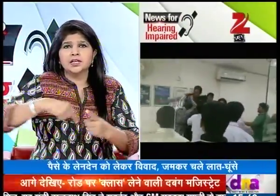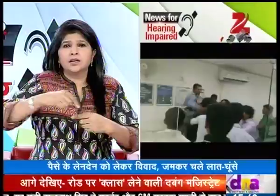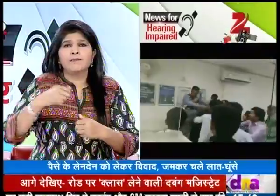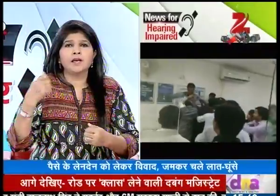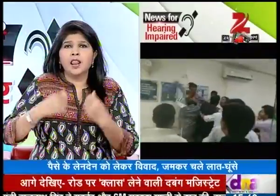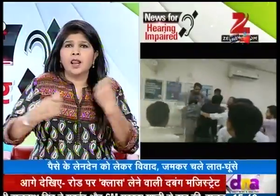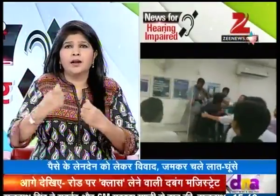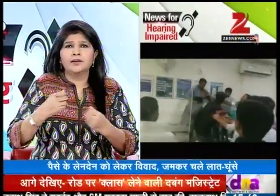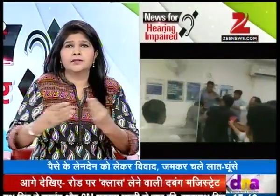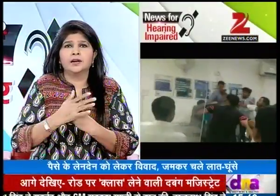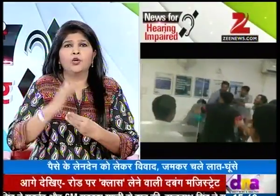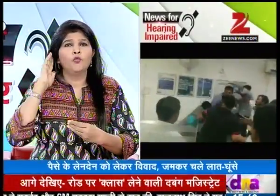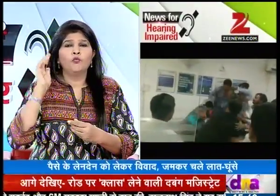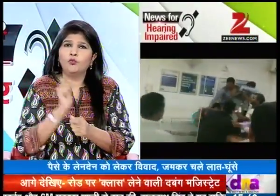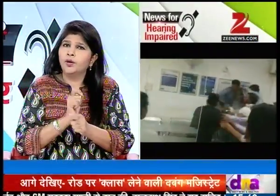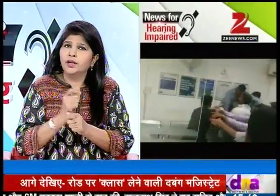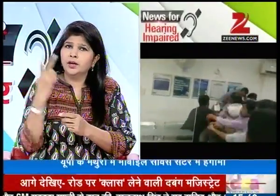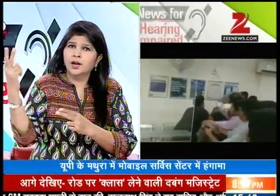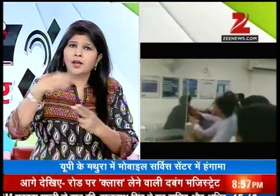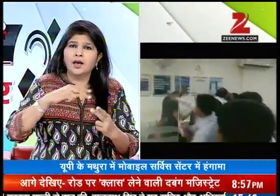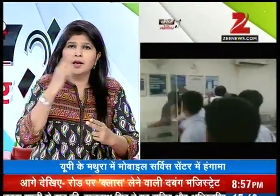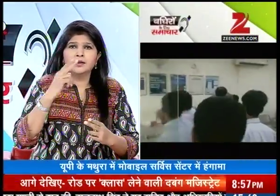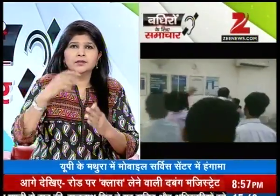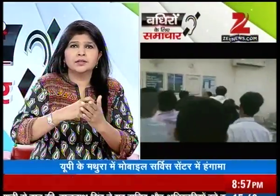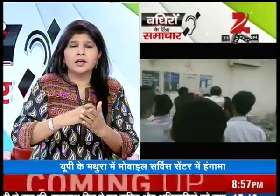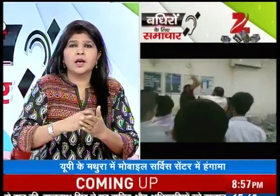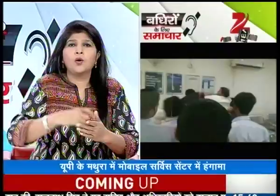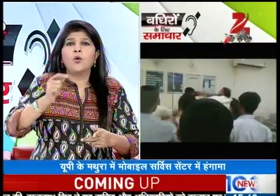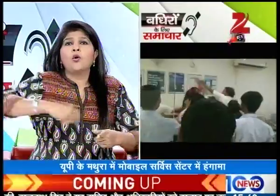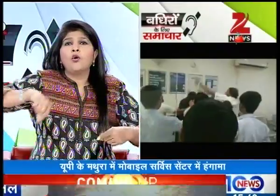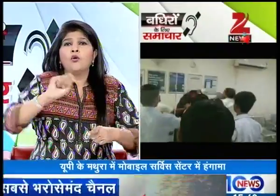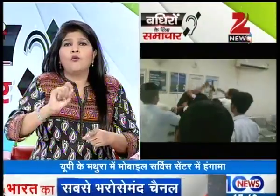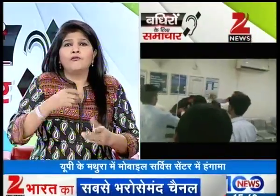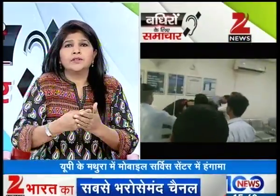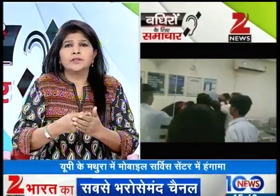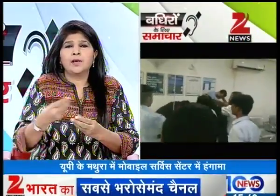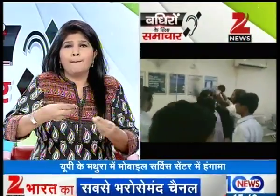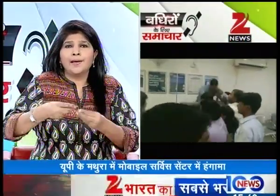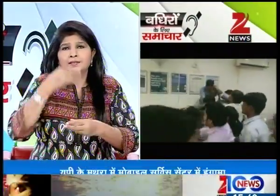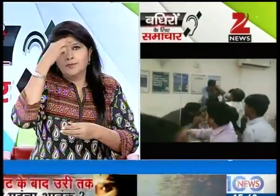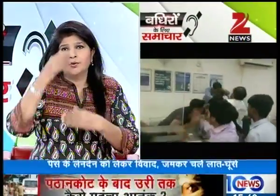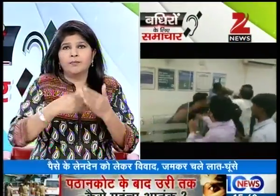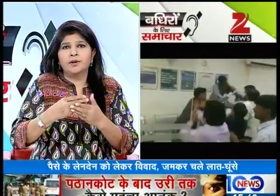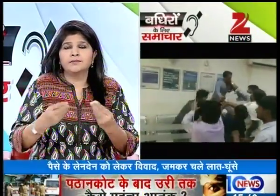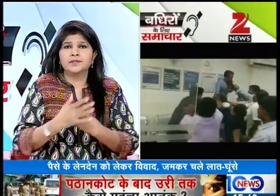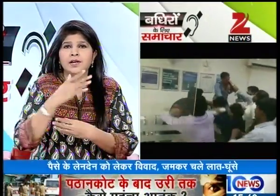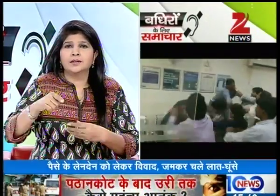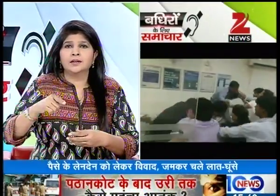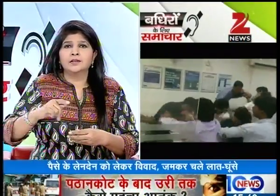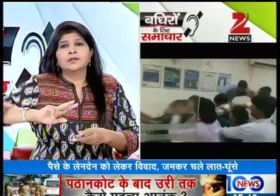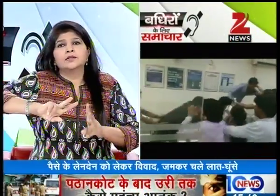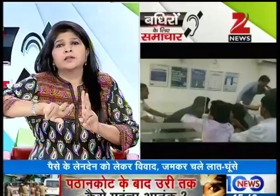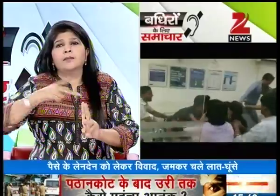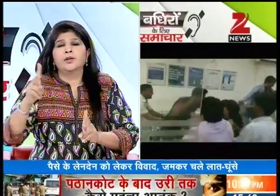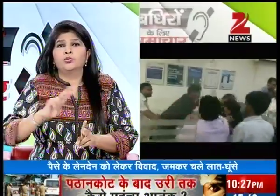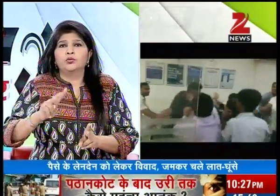चले। फोन ठीक कराने आए ग्राहक और सर्विस सेंटर के कर्मचारियों के बीच पैसे के लेन देन को लेकर विवाद हो गया,